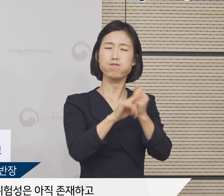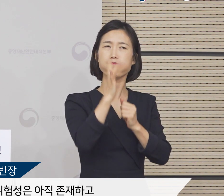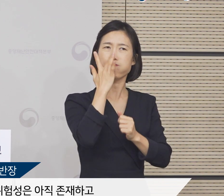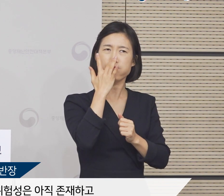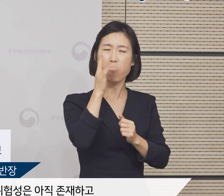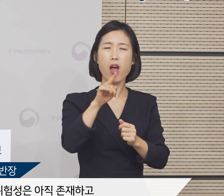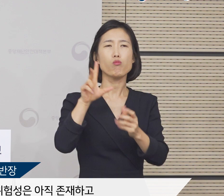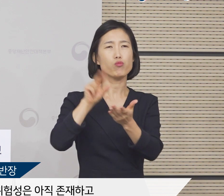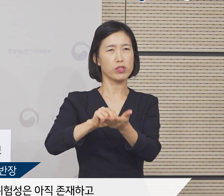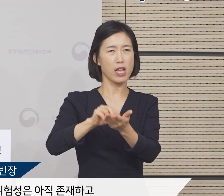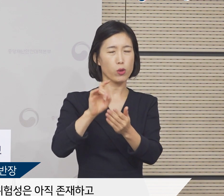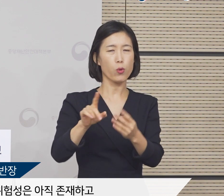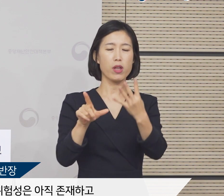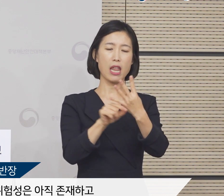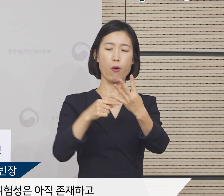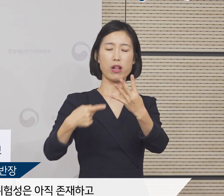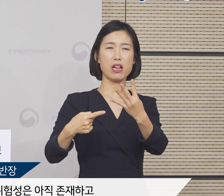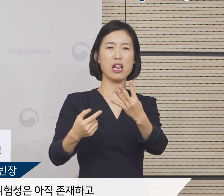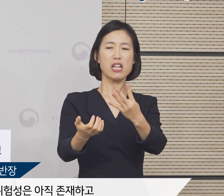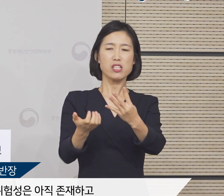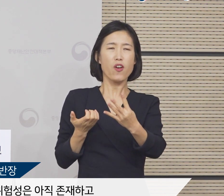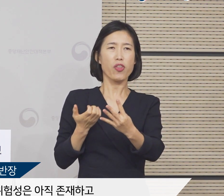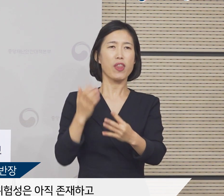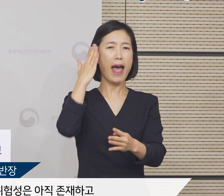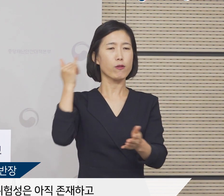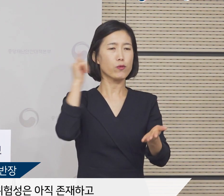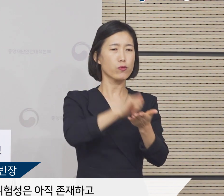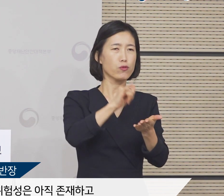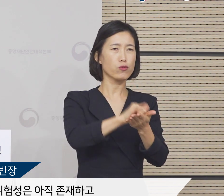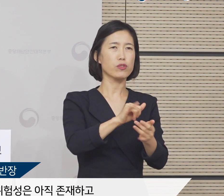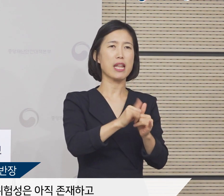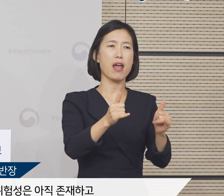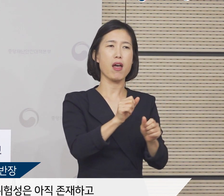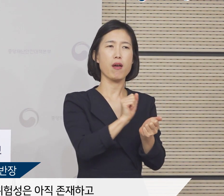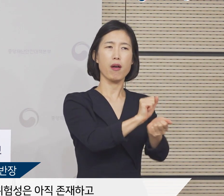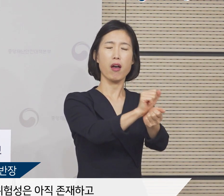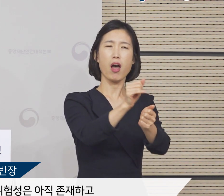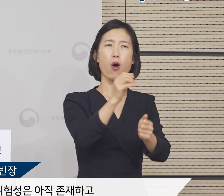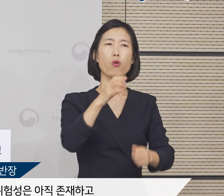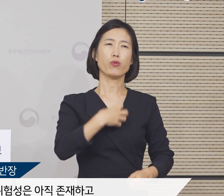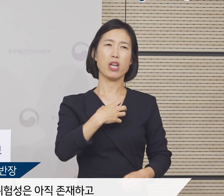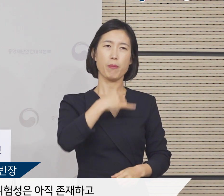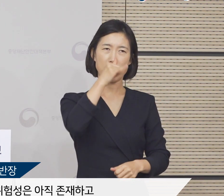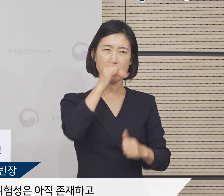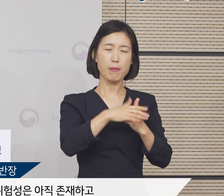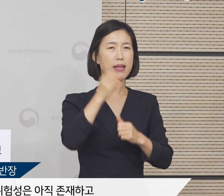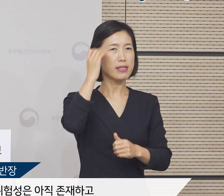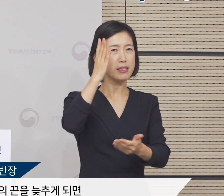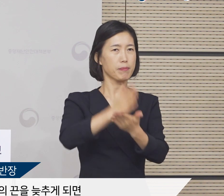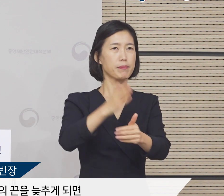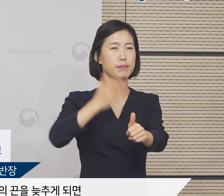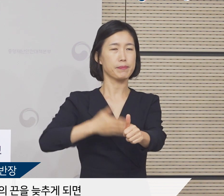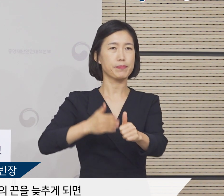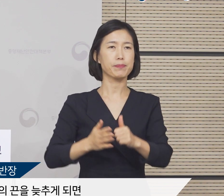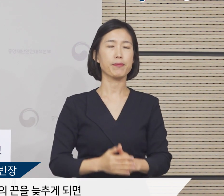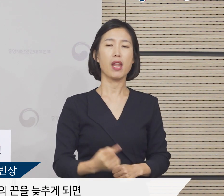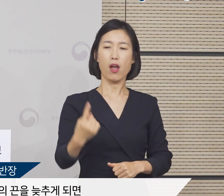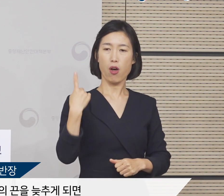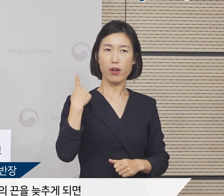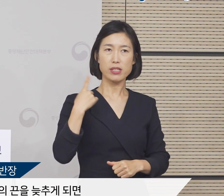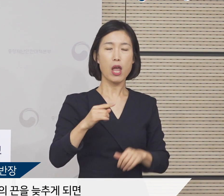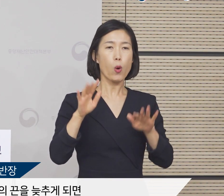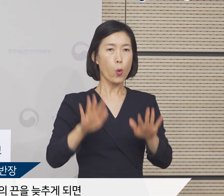입국자에 의한 감염 전파의 위험성은 아직 존재하고 있다는 사실을 잊어서는 안 될 것입니다. 어제와 오늘